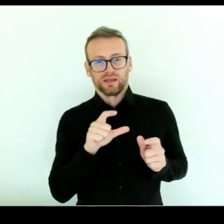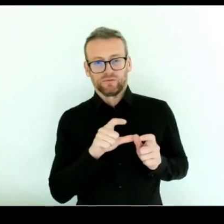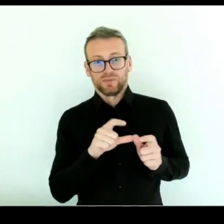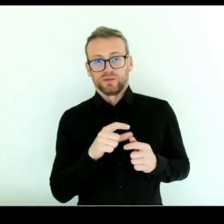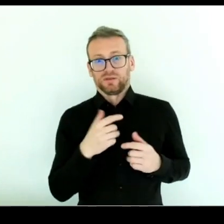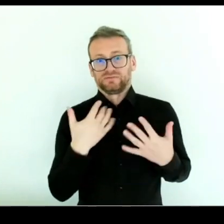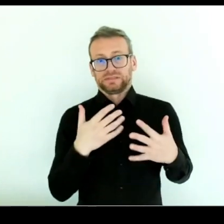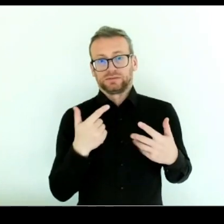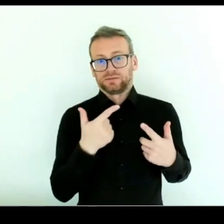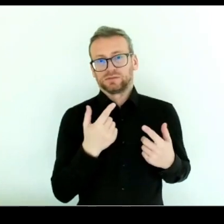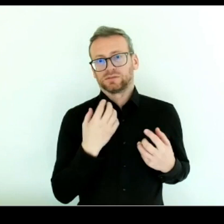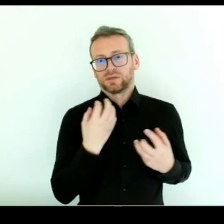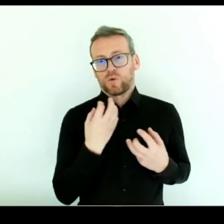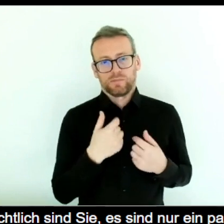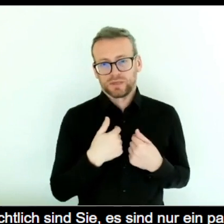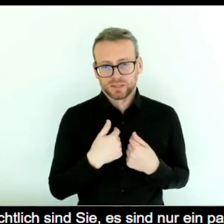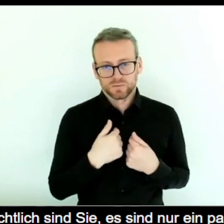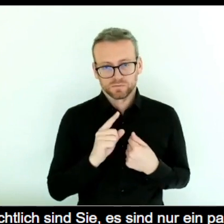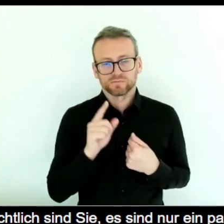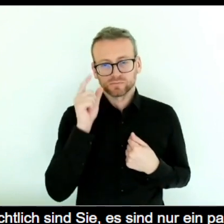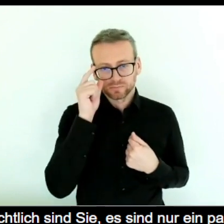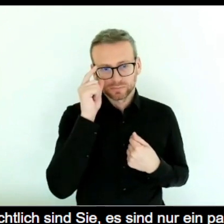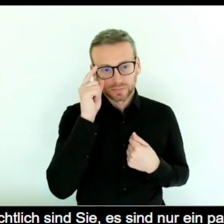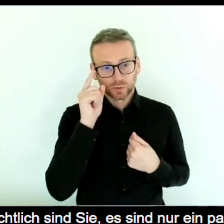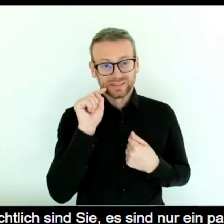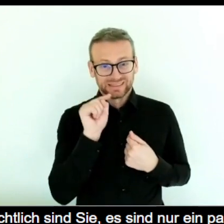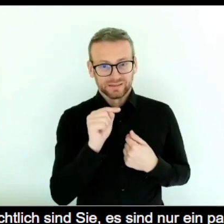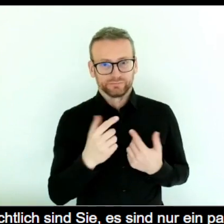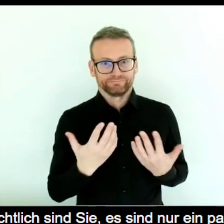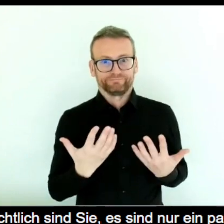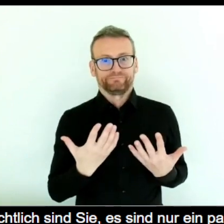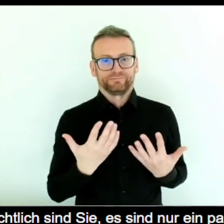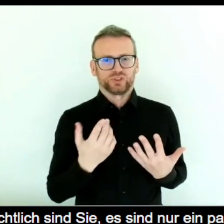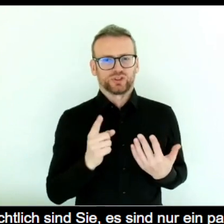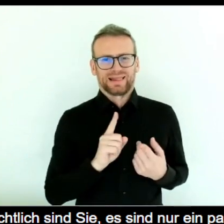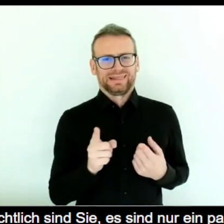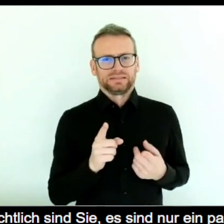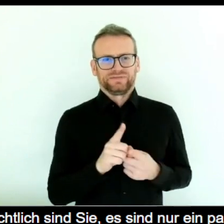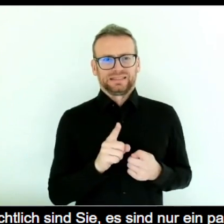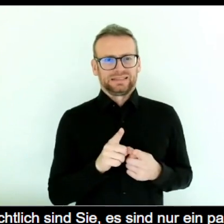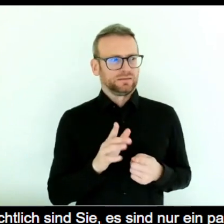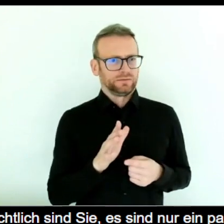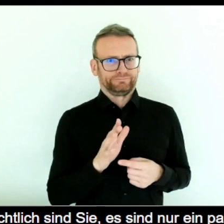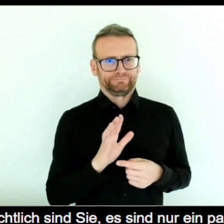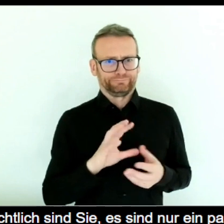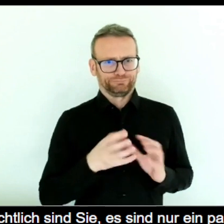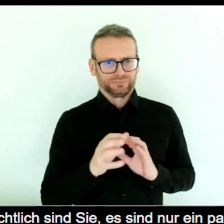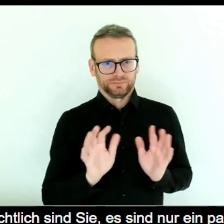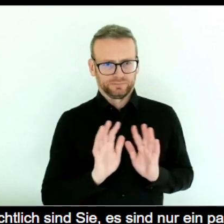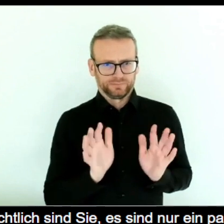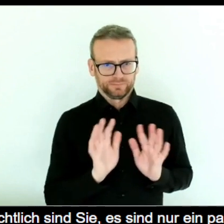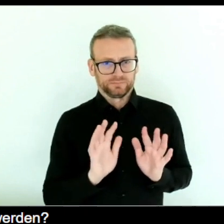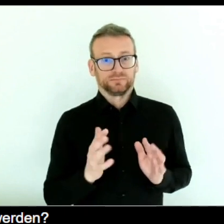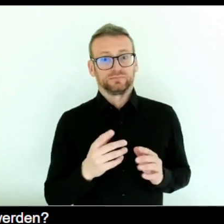dem Bundesgesetz und den ganzen Geschichten. Darum kann ich nur appellieren, dass man endlich diese offenen Fragen jetzt klärt, dass man